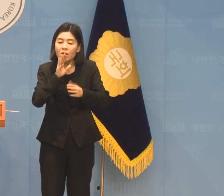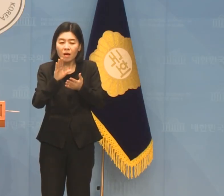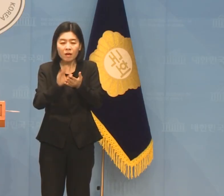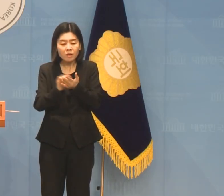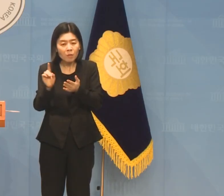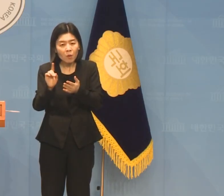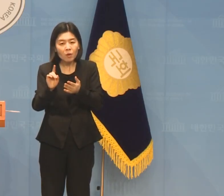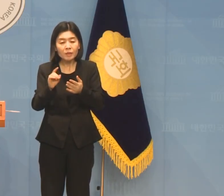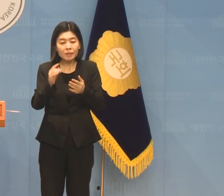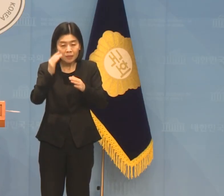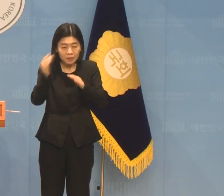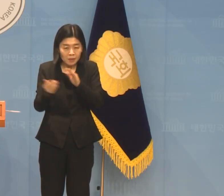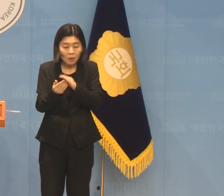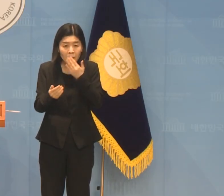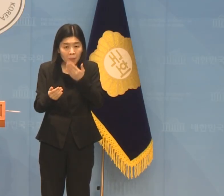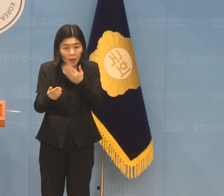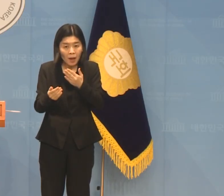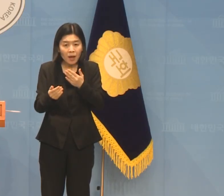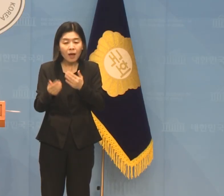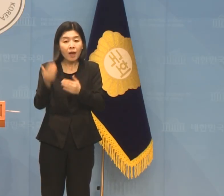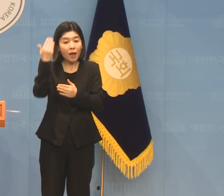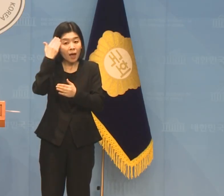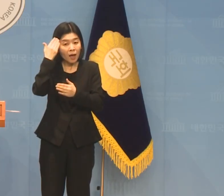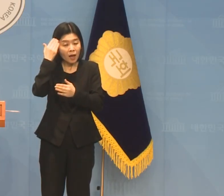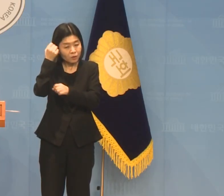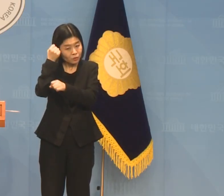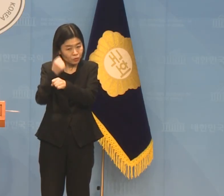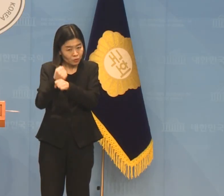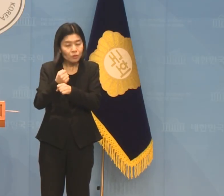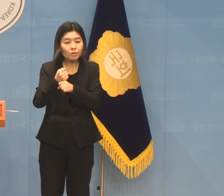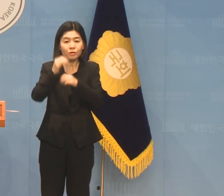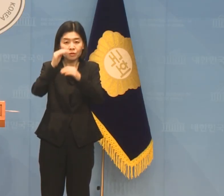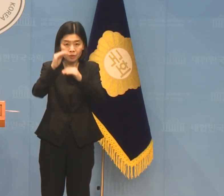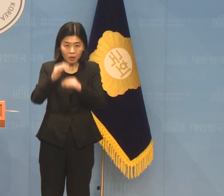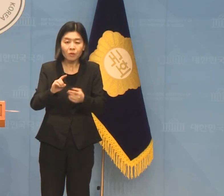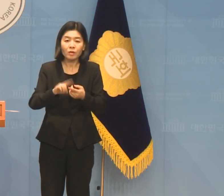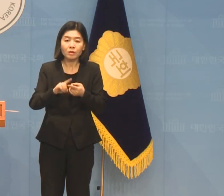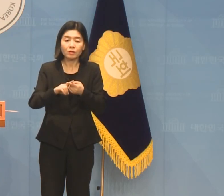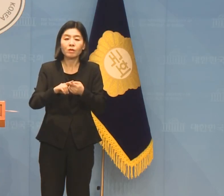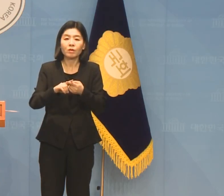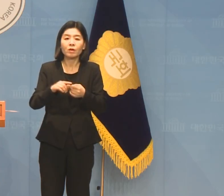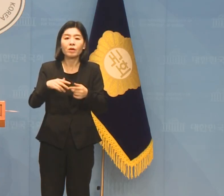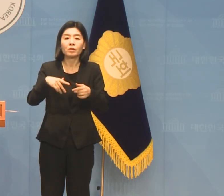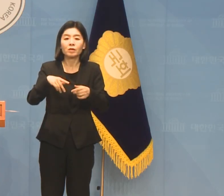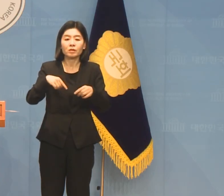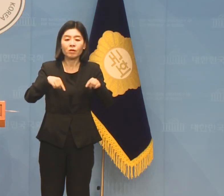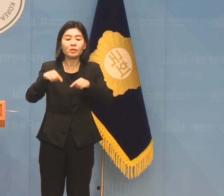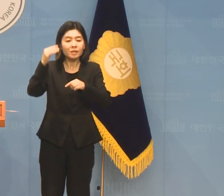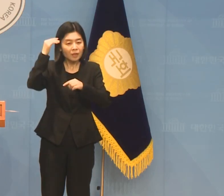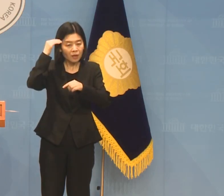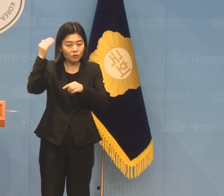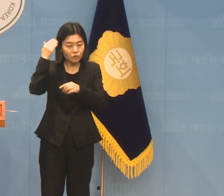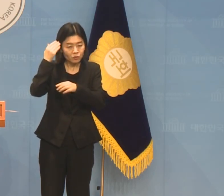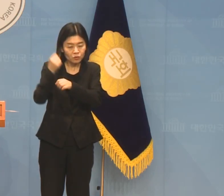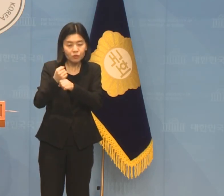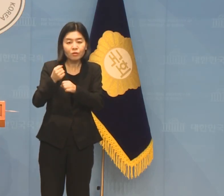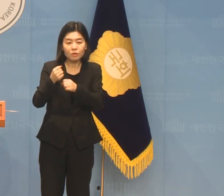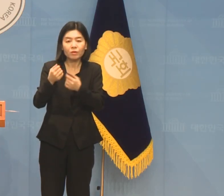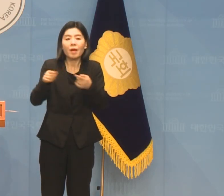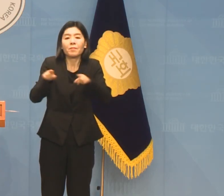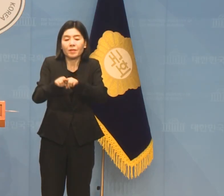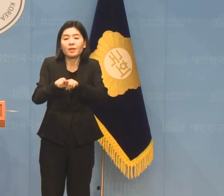가능성 학술 대회를 한국 정치학회 등과 공동 주최할 예정입니다. 다음 지난주